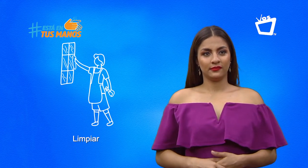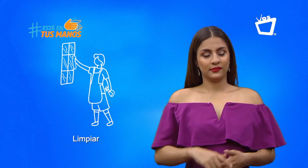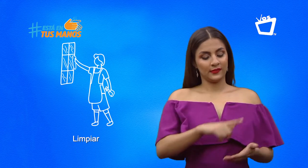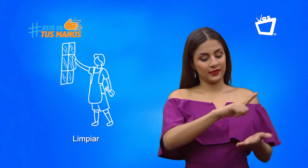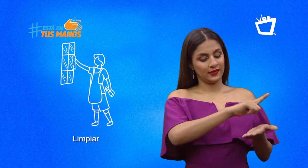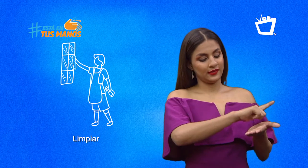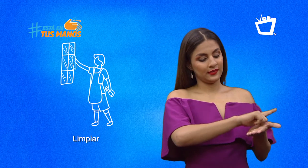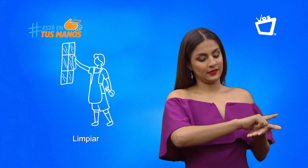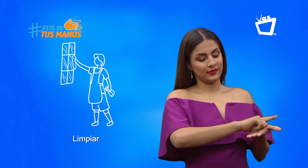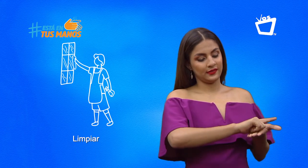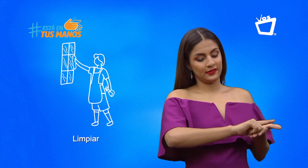limpiar